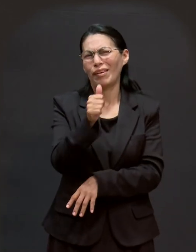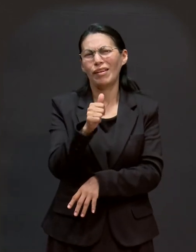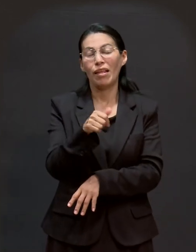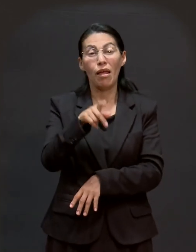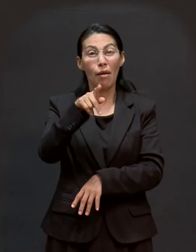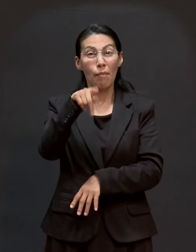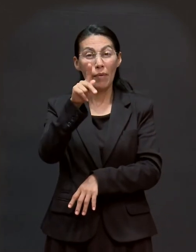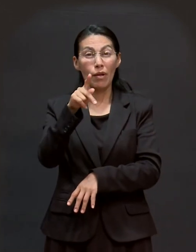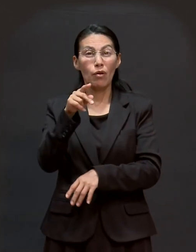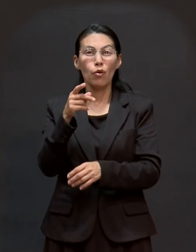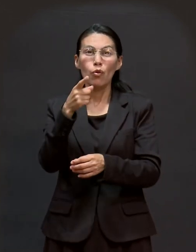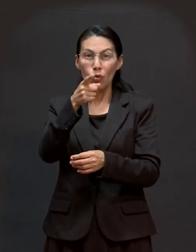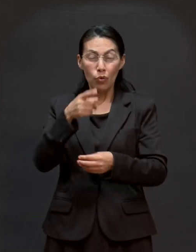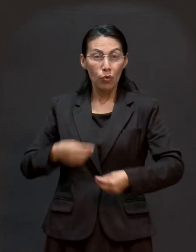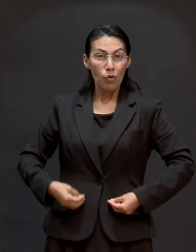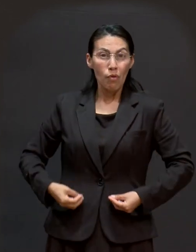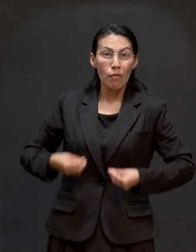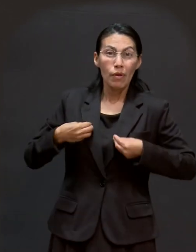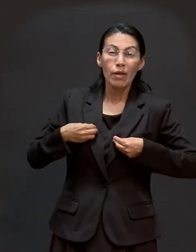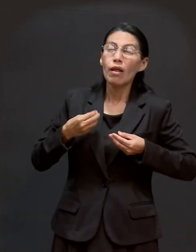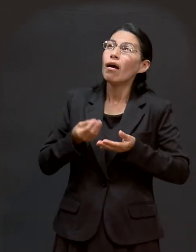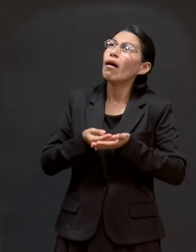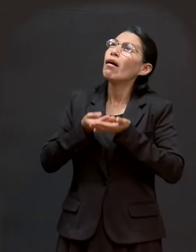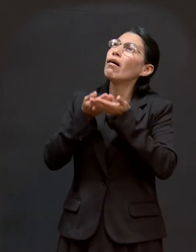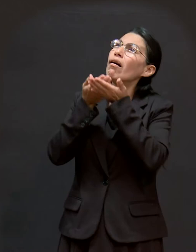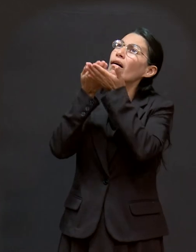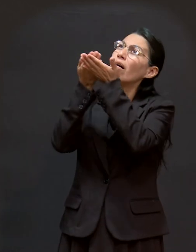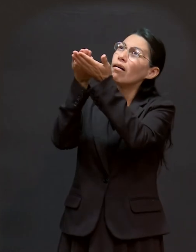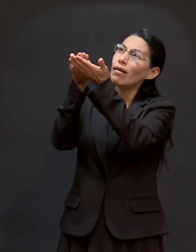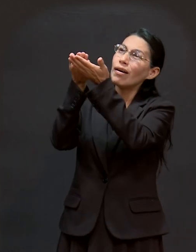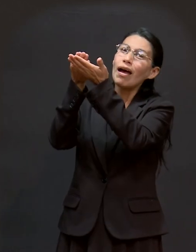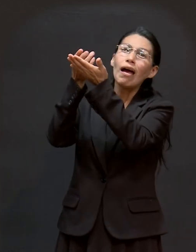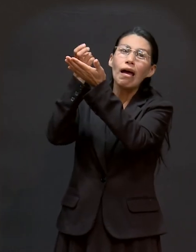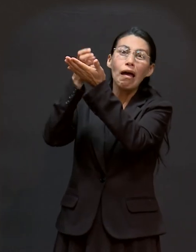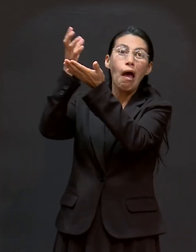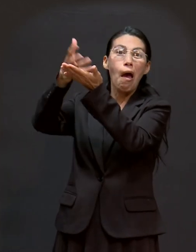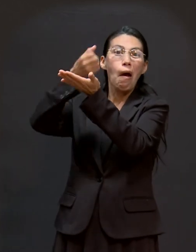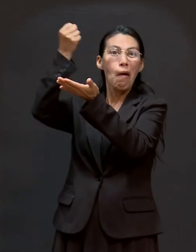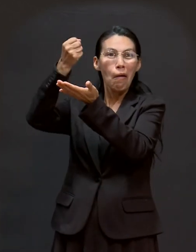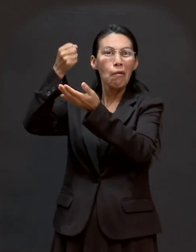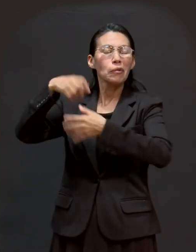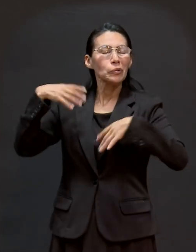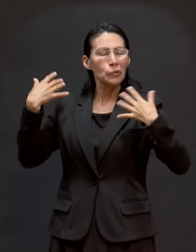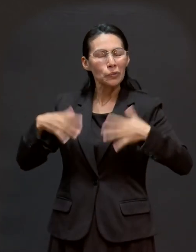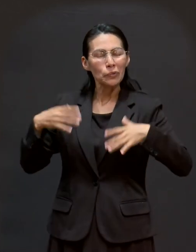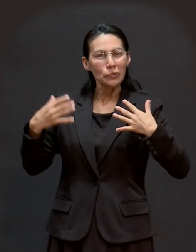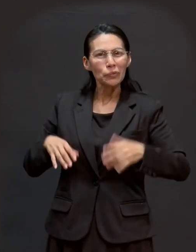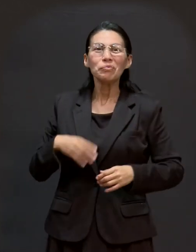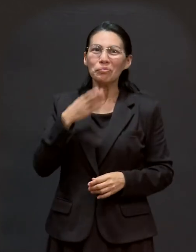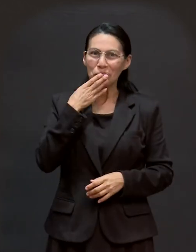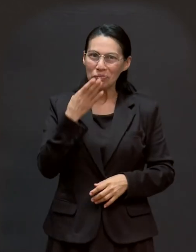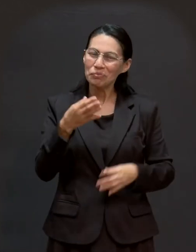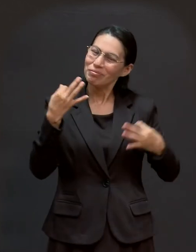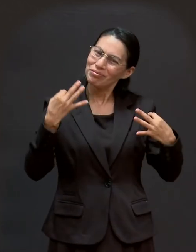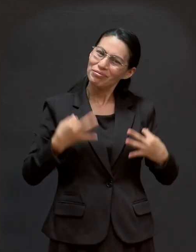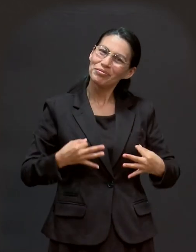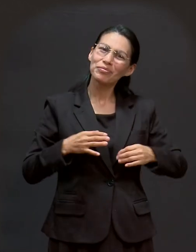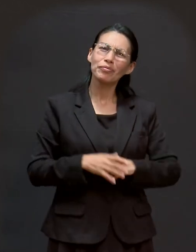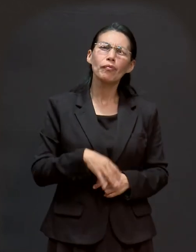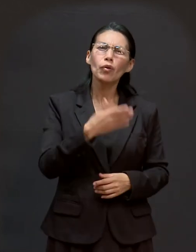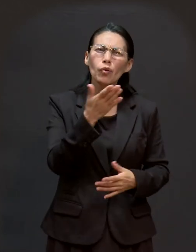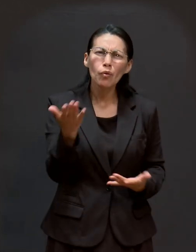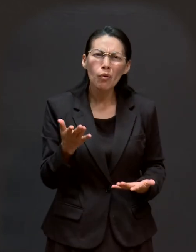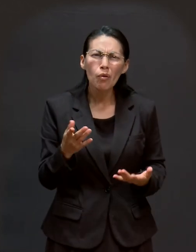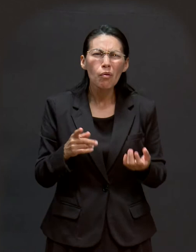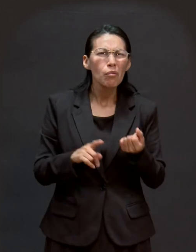y todo que ganar el que pone su vida en las manos de dios es la invitación para ti donde quiera que